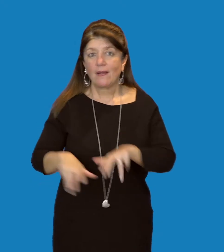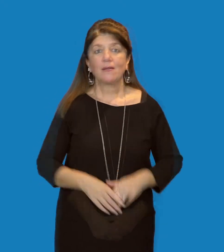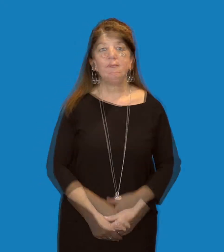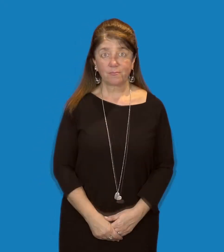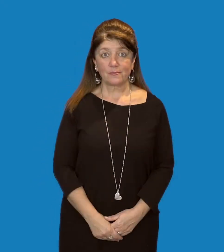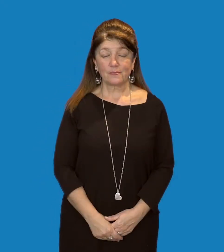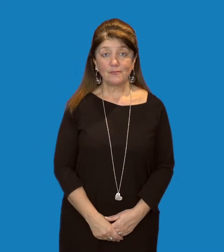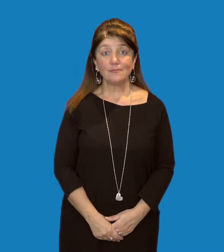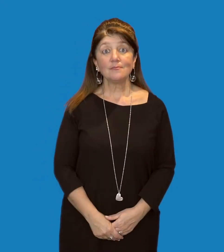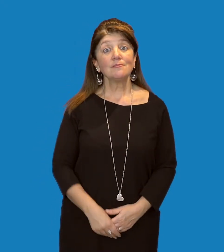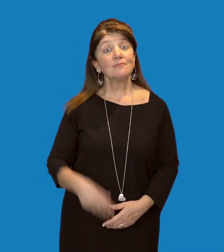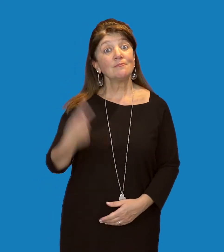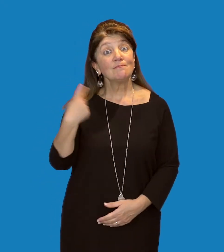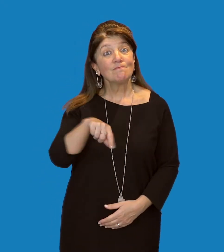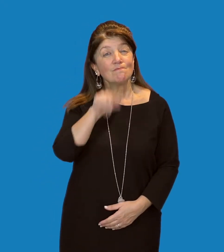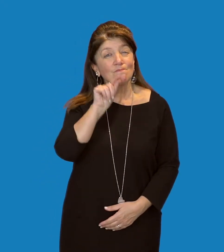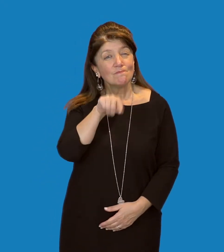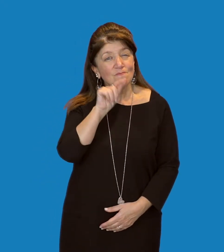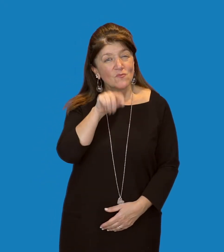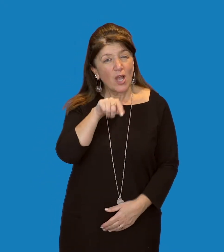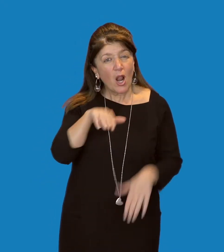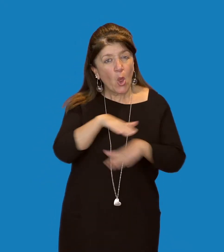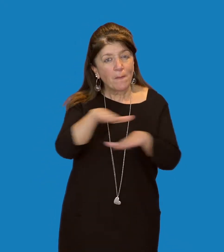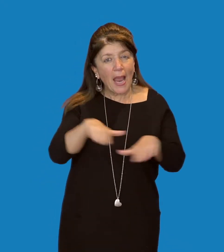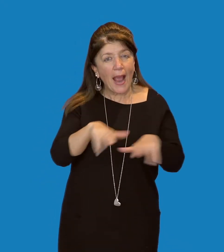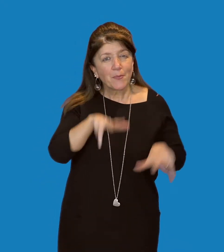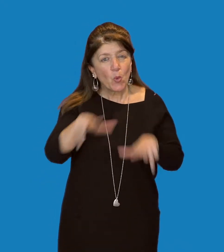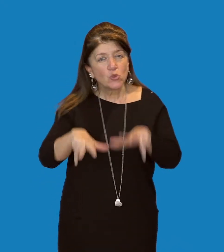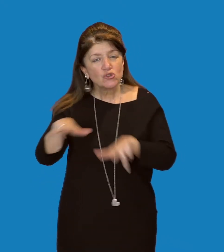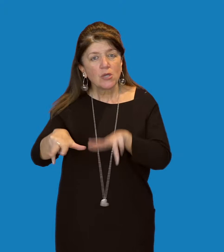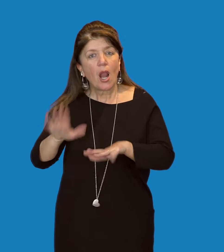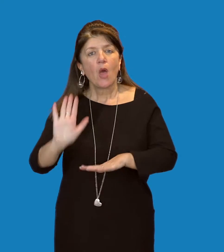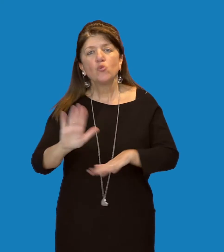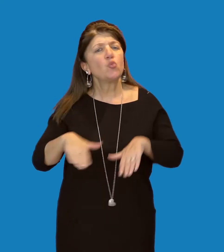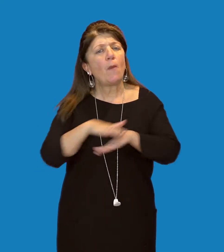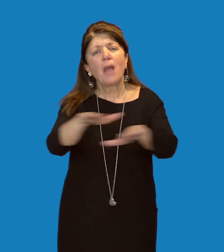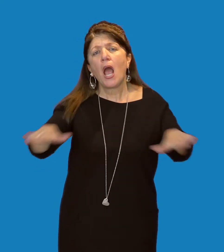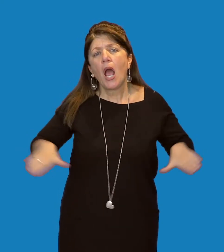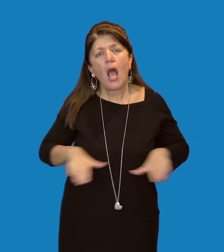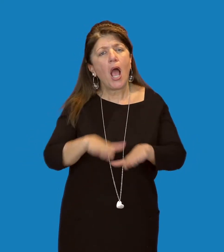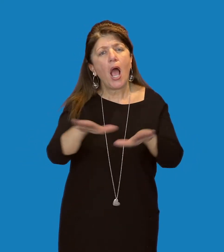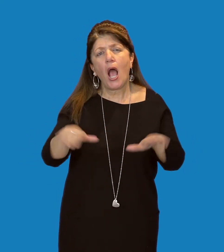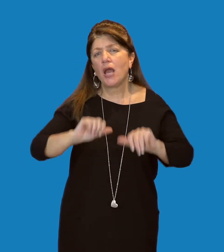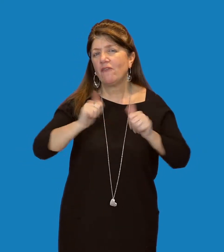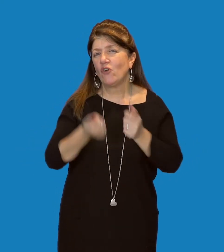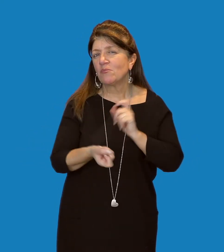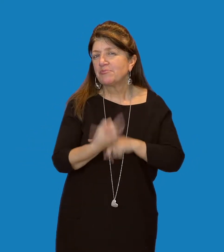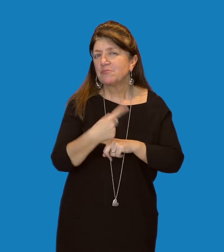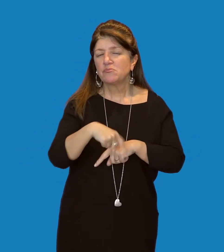il pulcinella di mare è una specie di uccello marino caratterizzato da uno strano becco vivacemente colorato e di forma